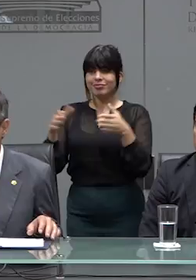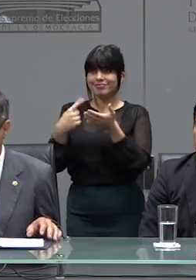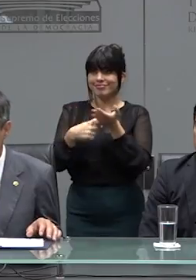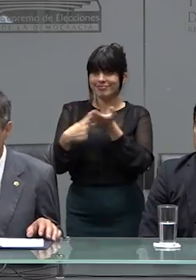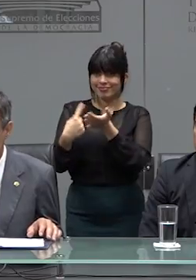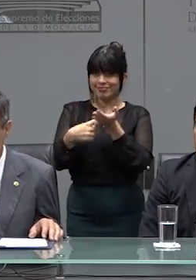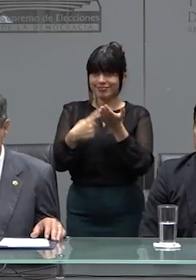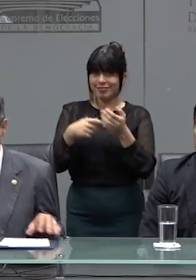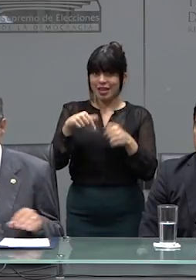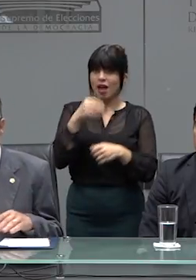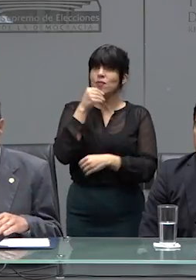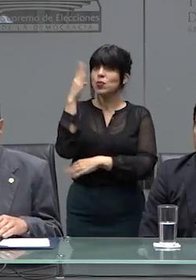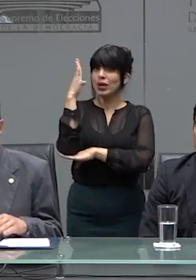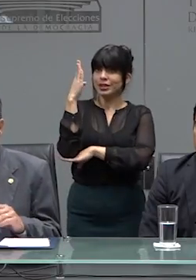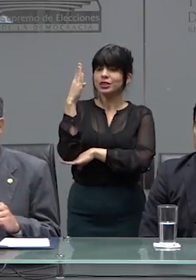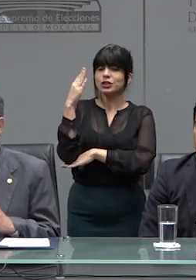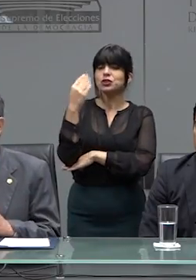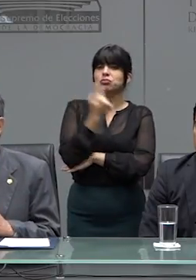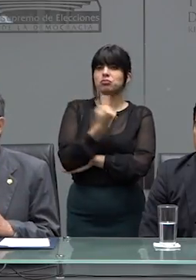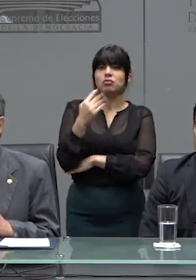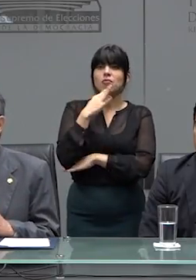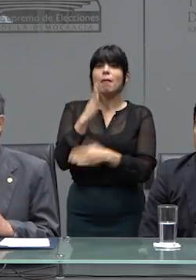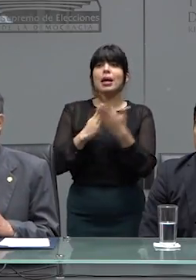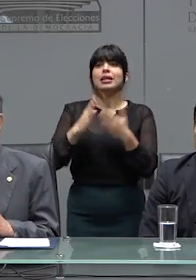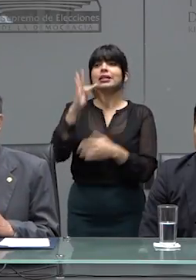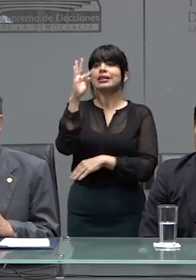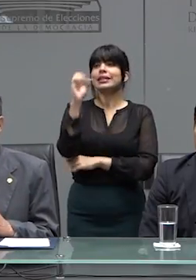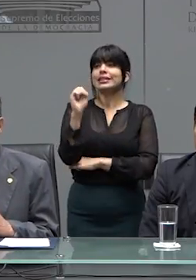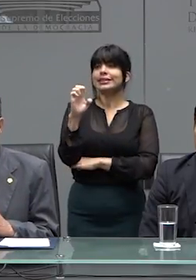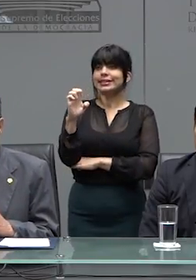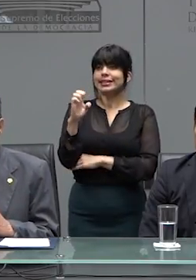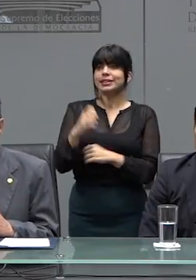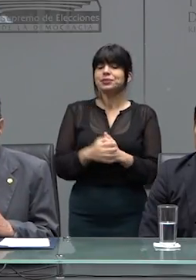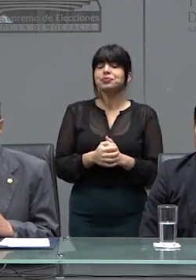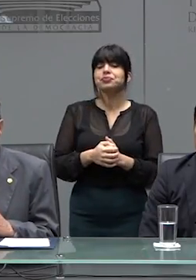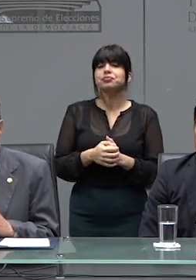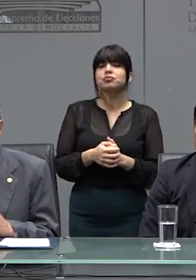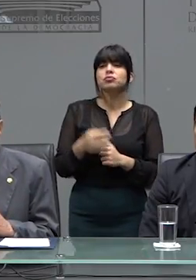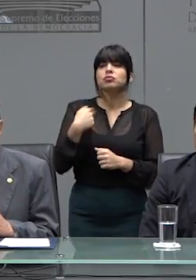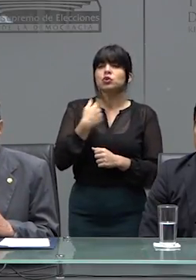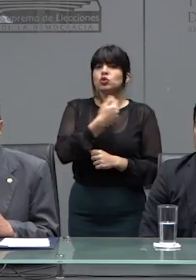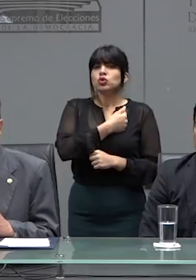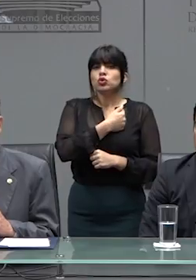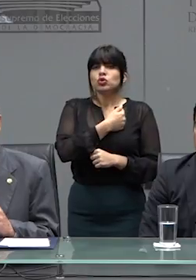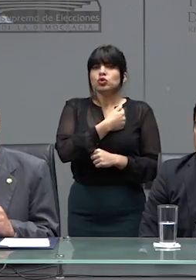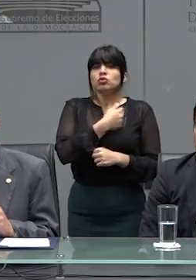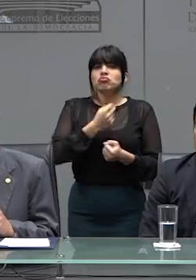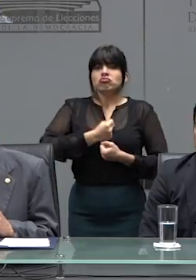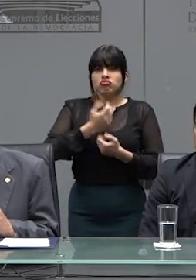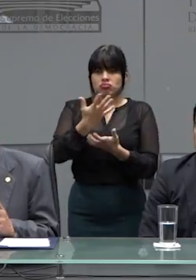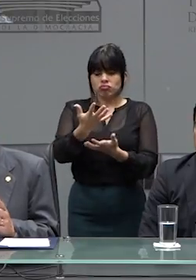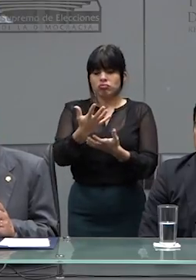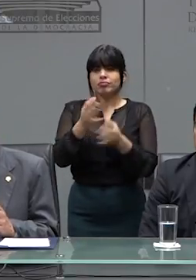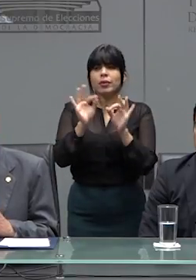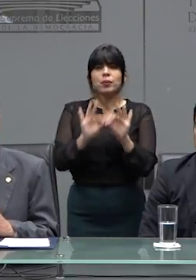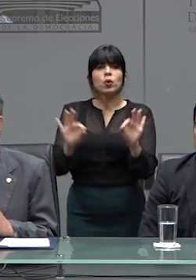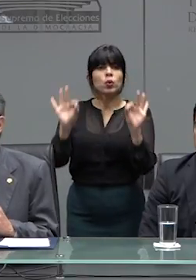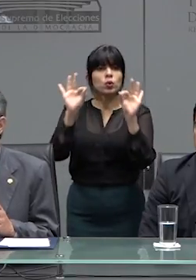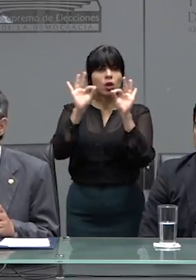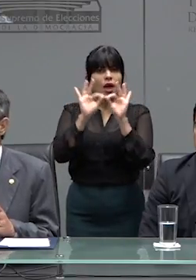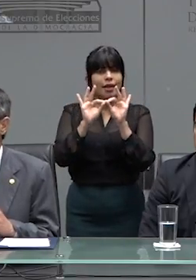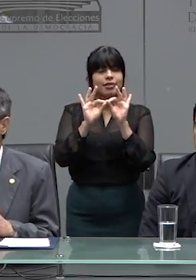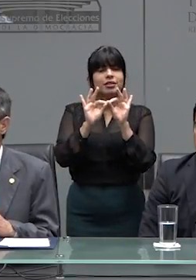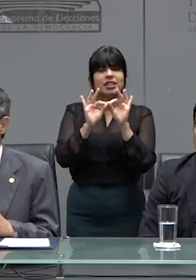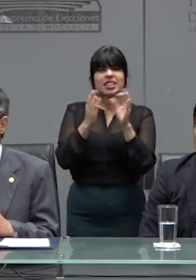conversación durante este almuerzo. Por parte del Tribunal Supremo de Elecciones hemos manifestado la importancia y